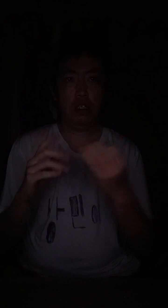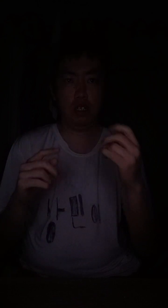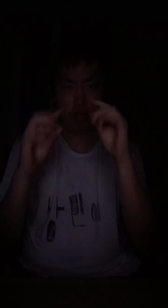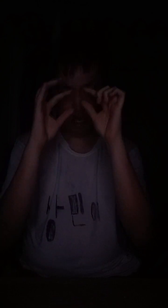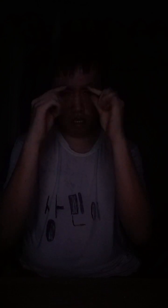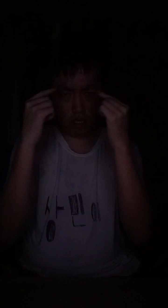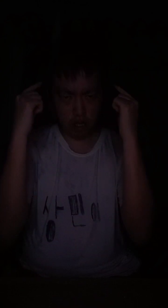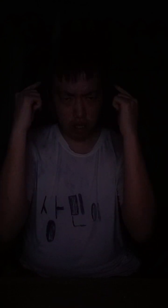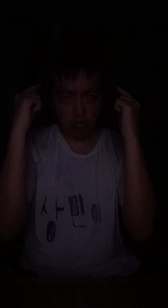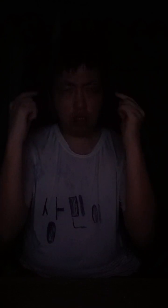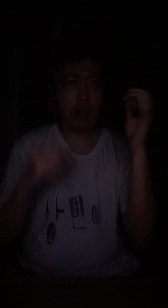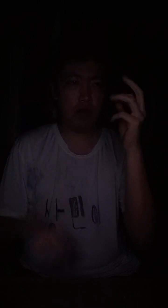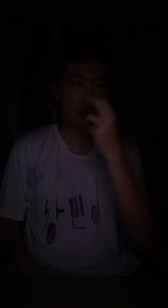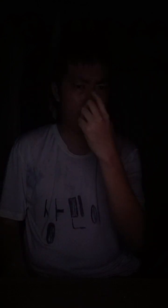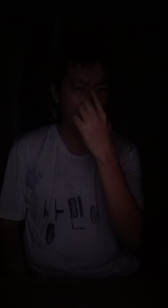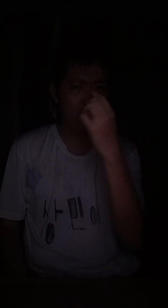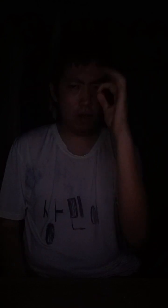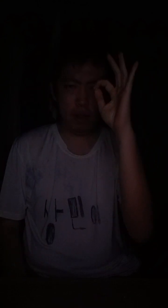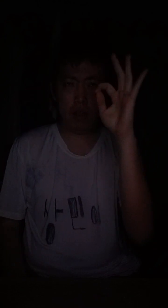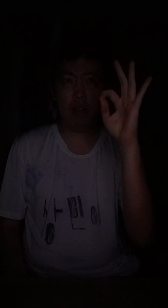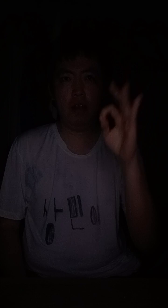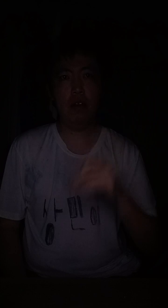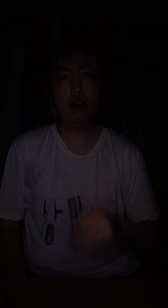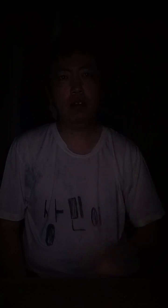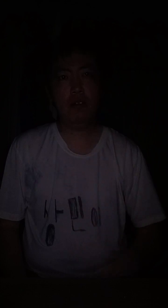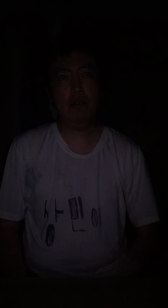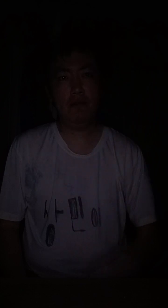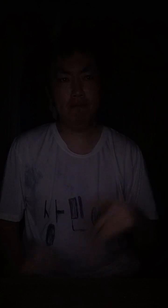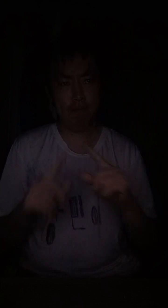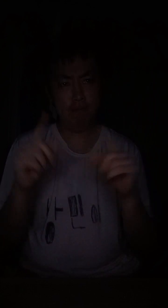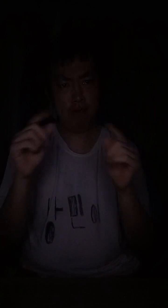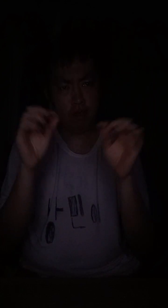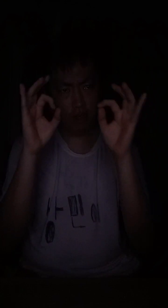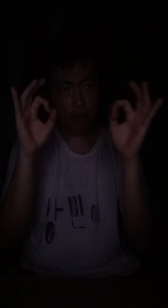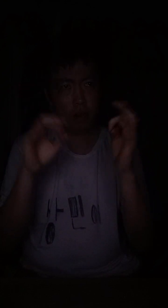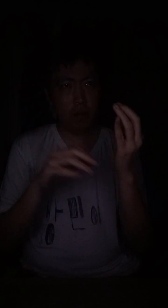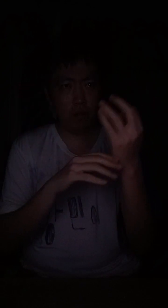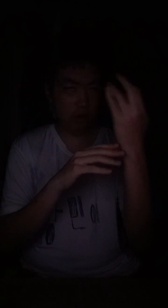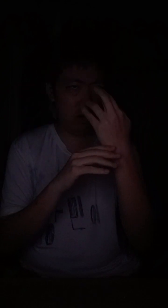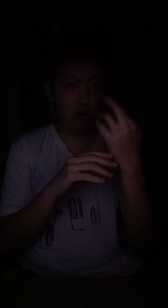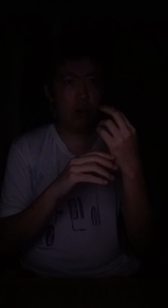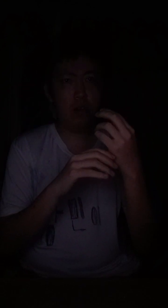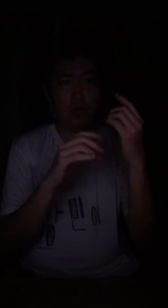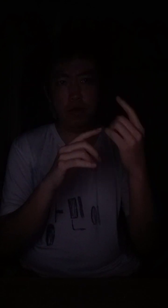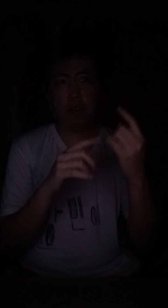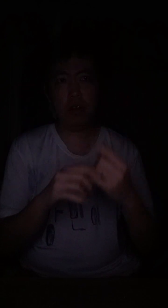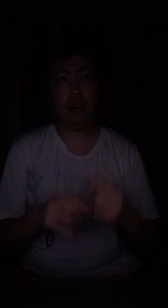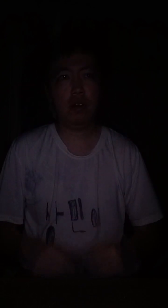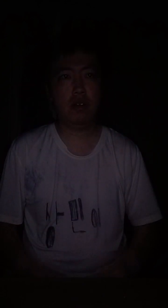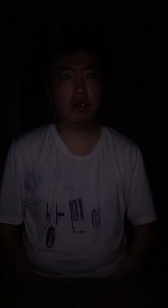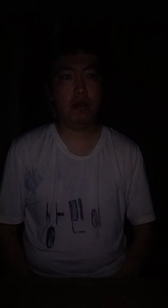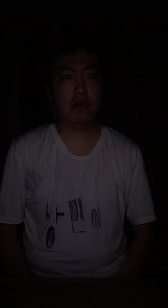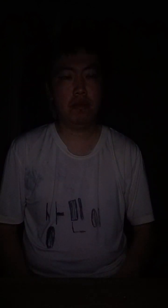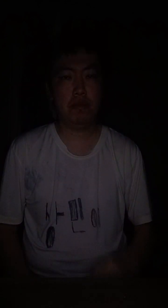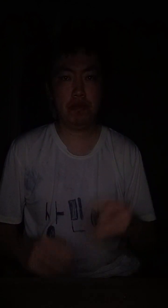남성의 안경에서 몰카가 발견됩니다. 탐지기 렌즈가 몰카 렌즈를 포착한 겁니다. 경찰의